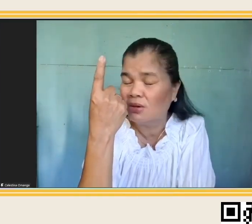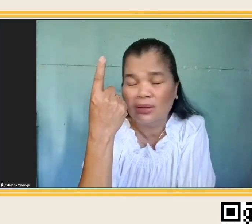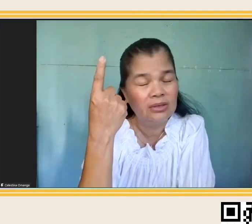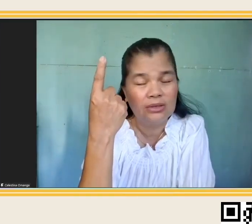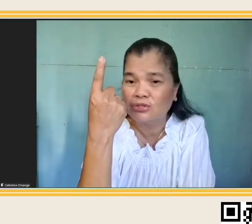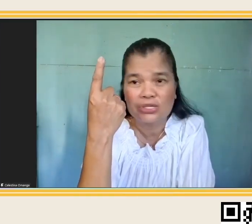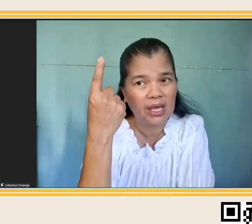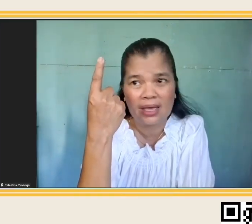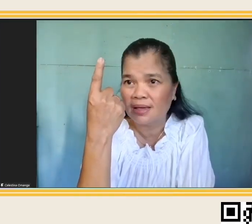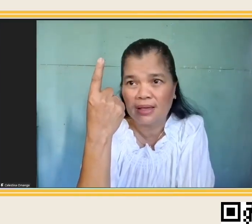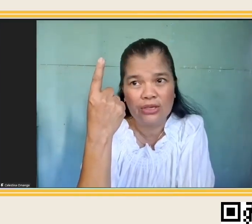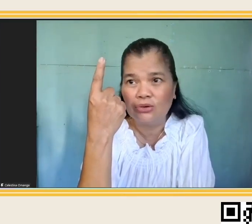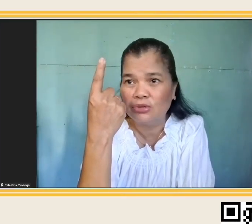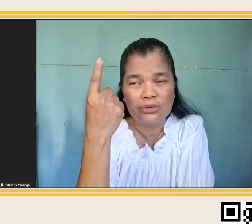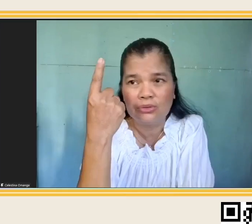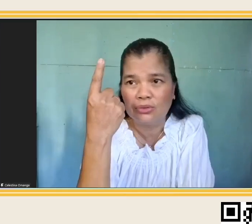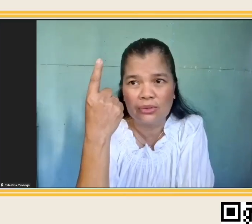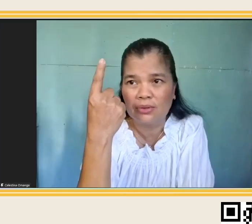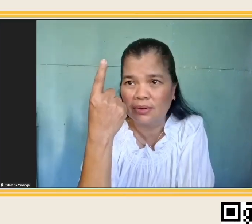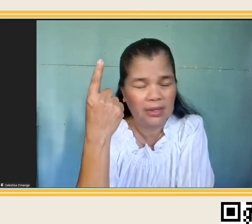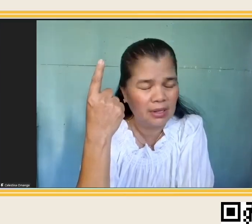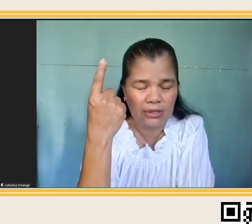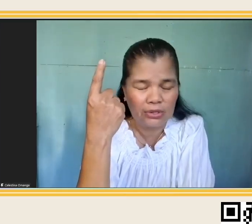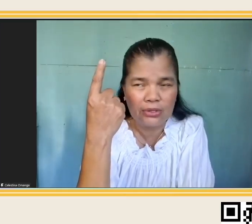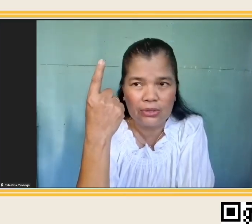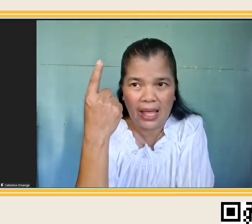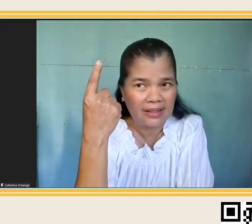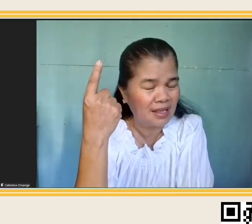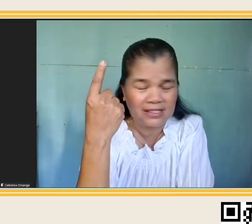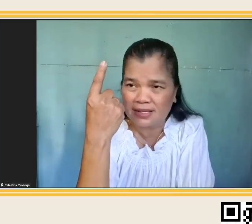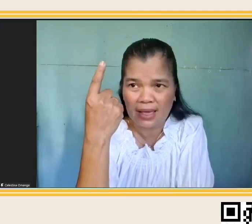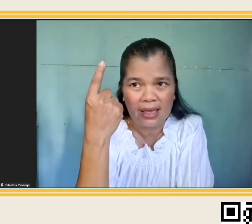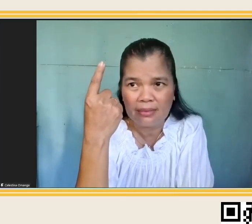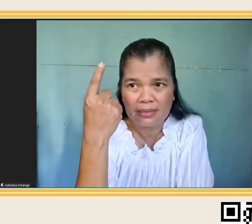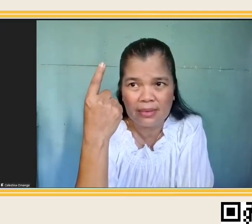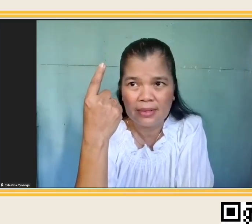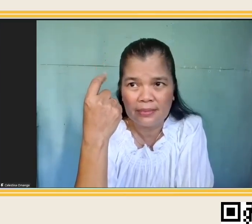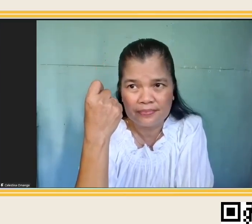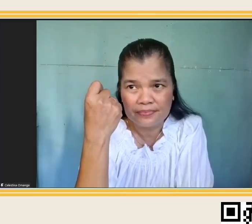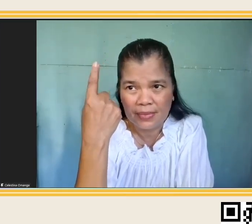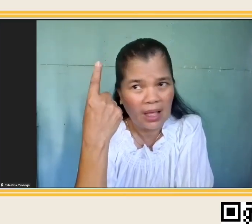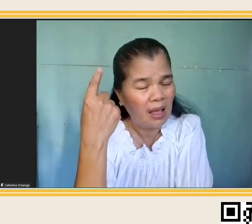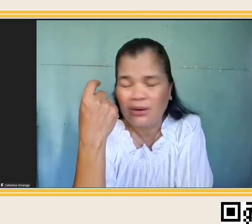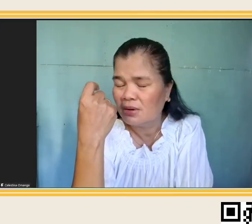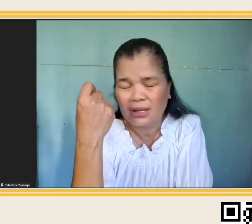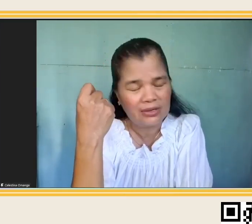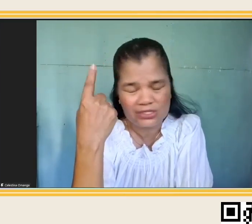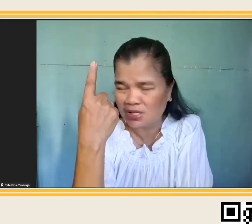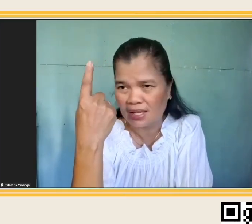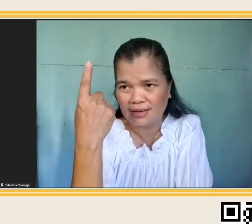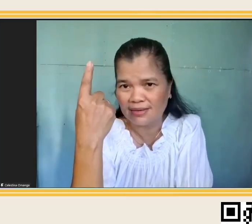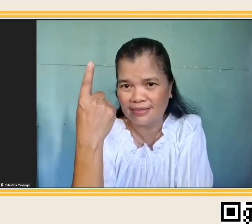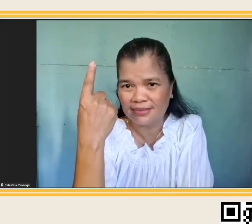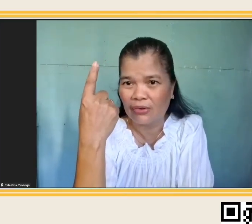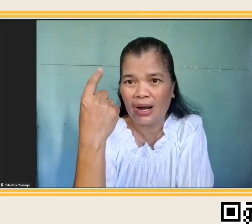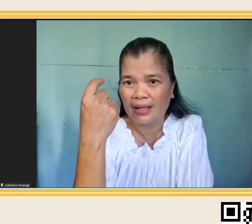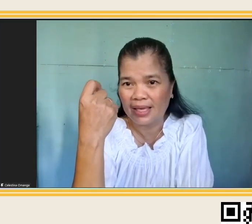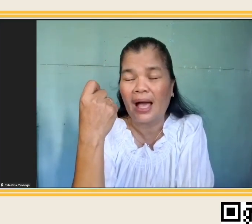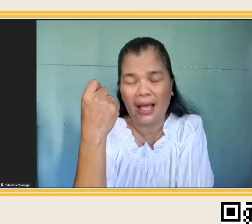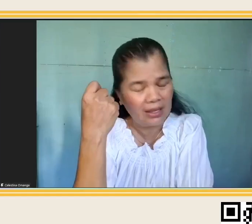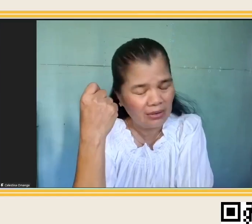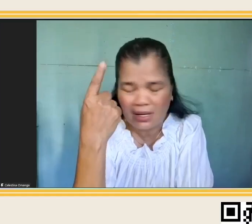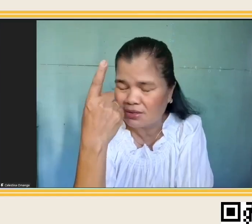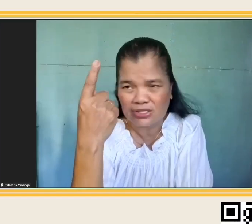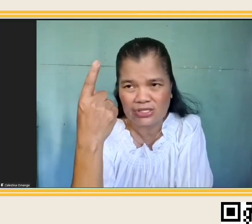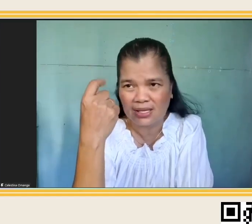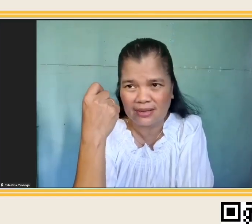then you say, you do like this. Okay? I don't understand. Or,